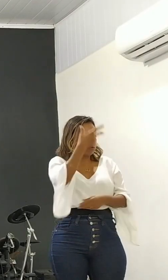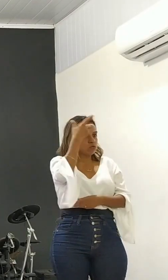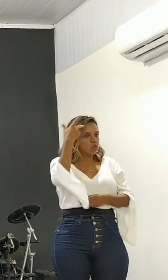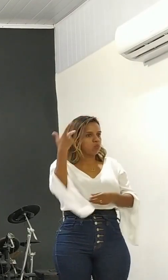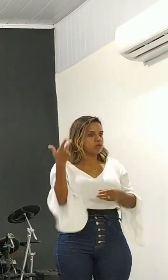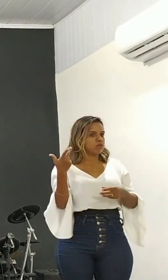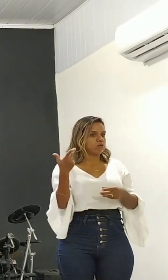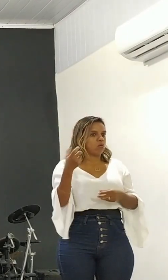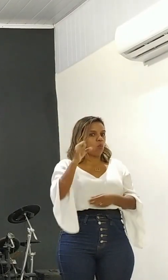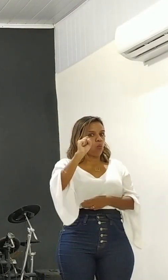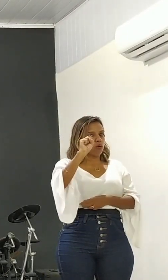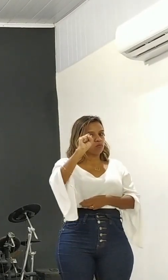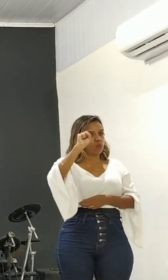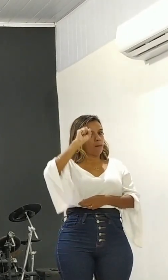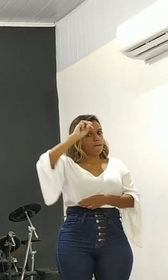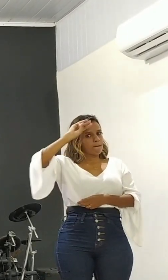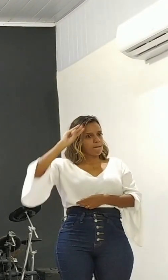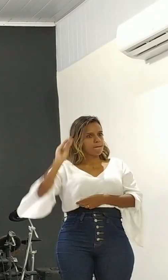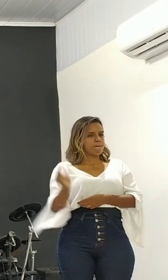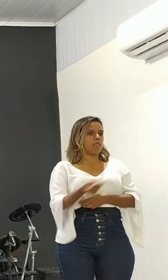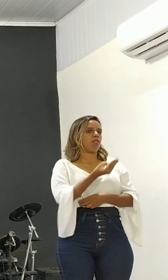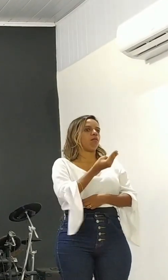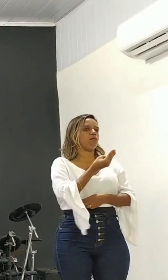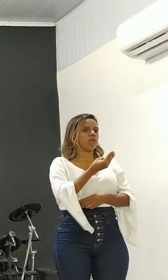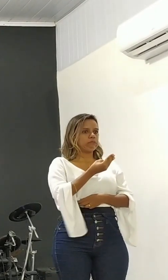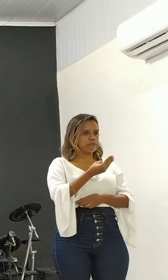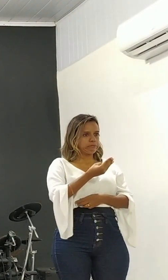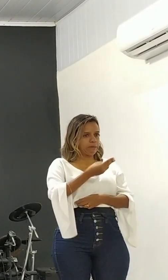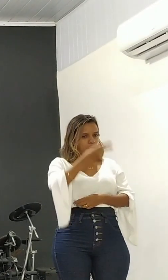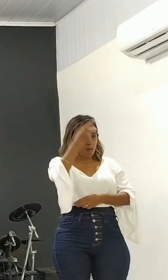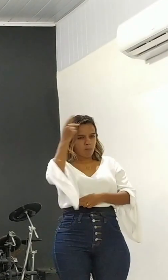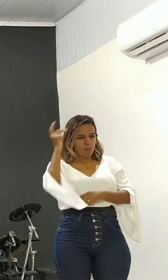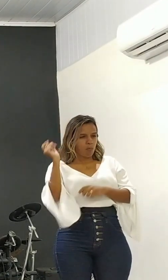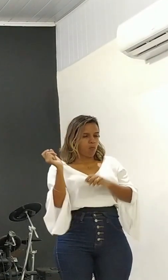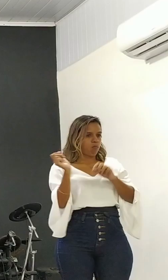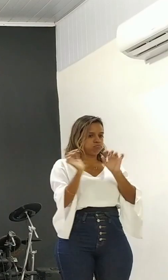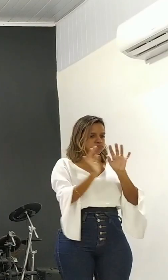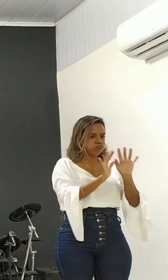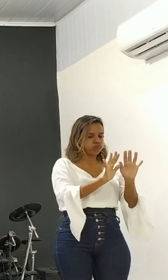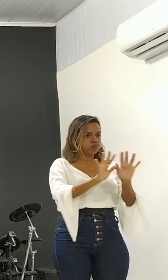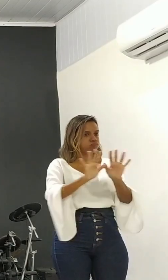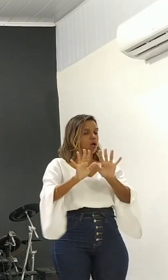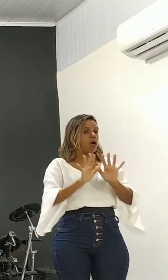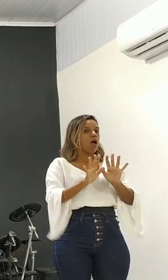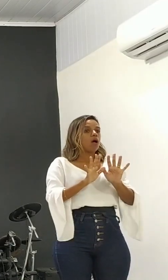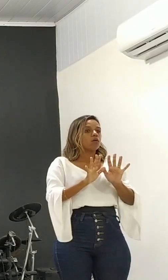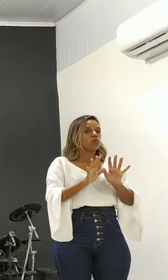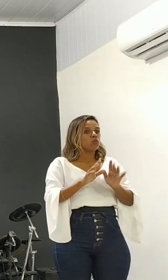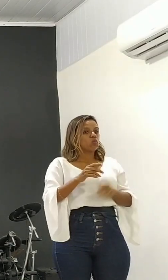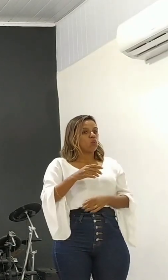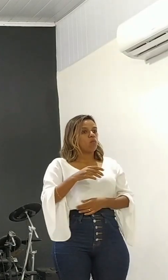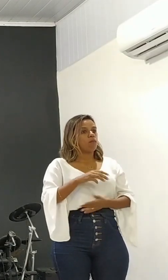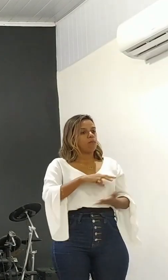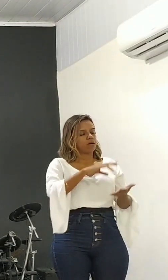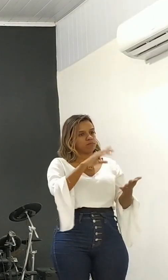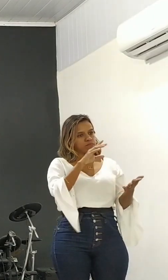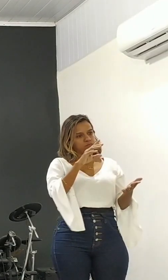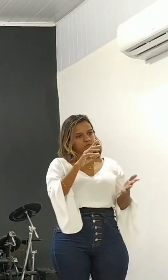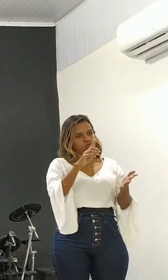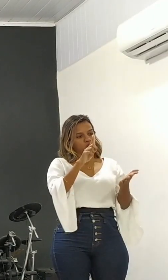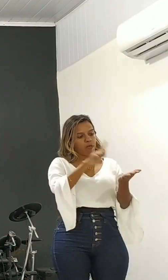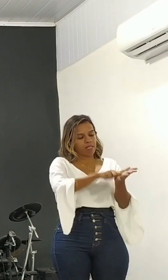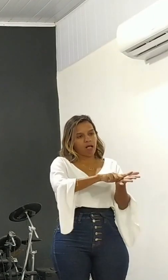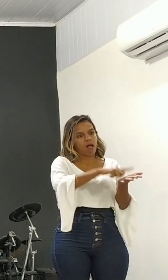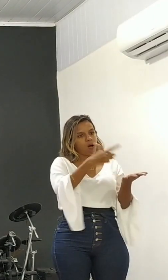disso, apesar dessa quantidade de pessoas no mundo, um jornal americano esse ano publica na sua